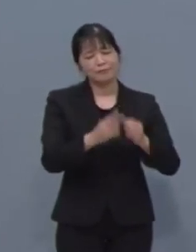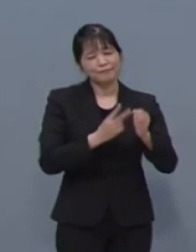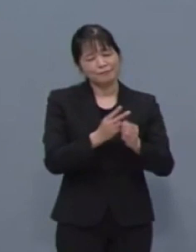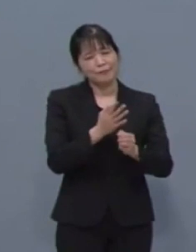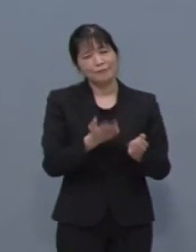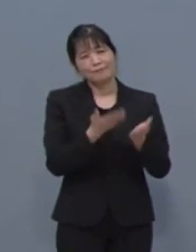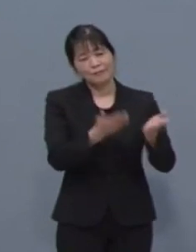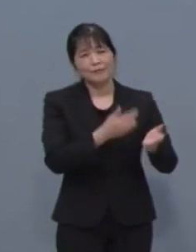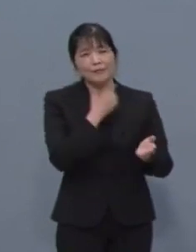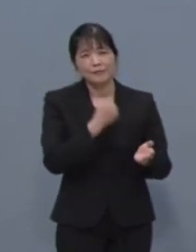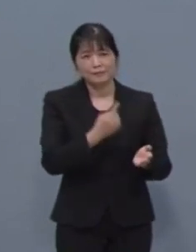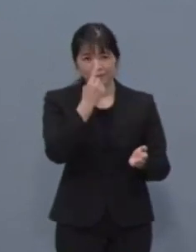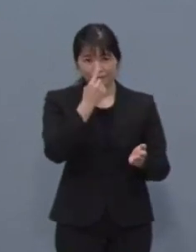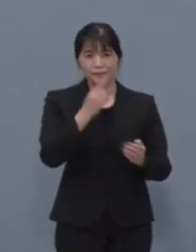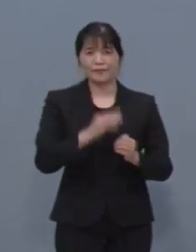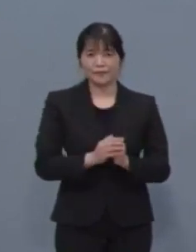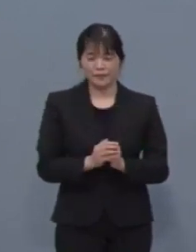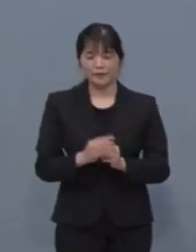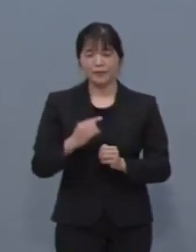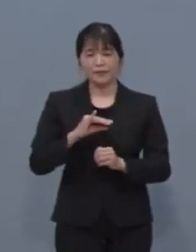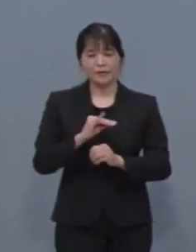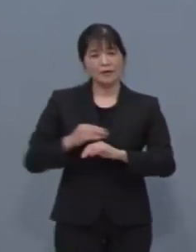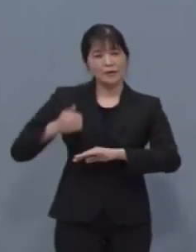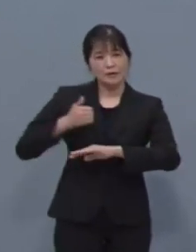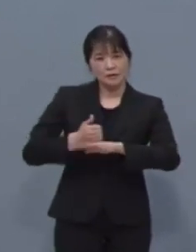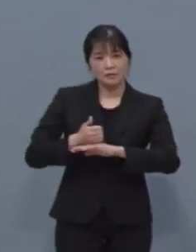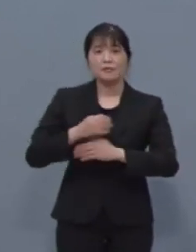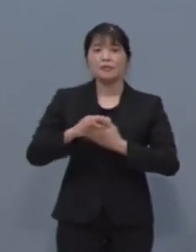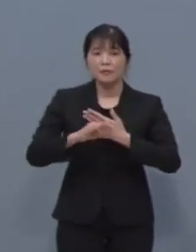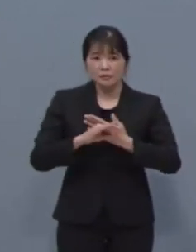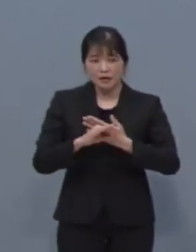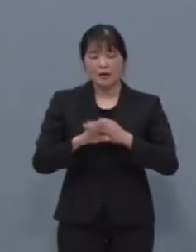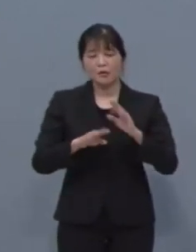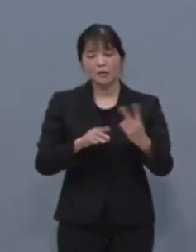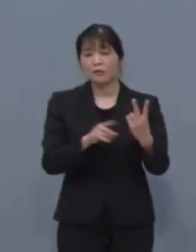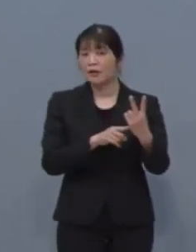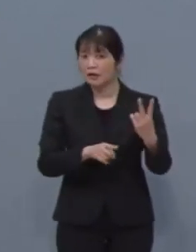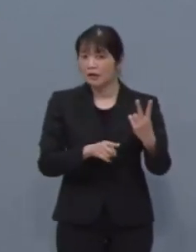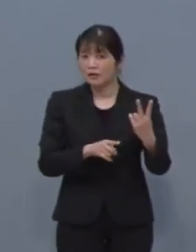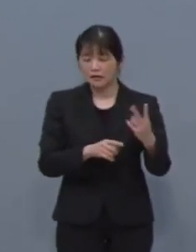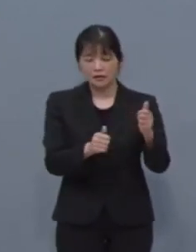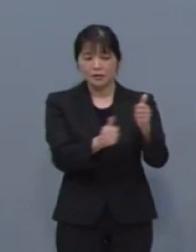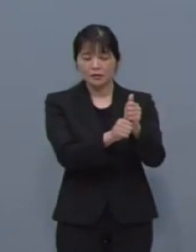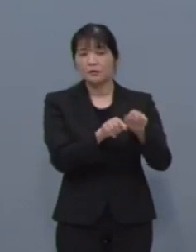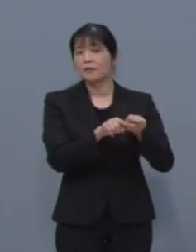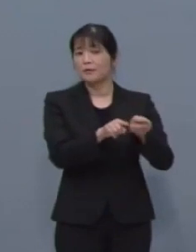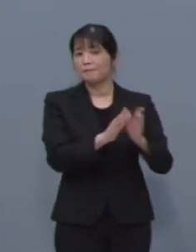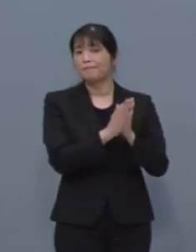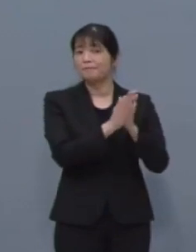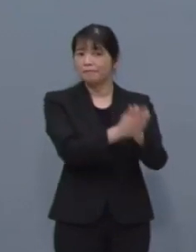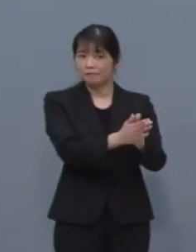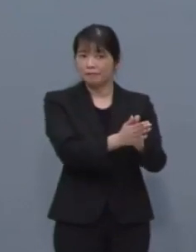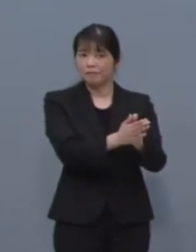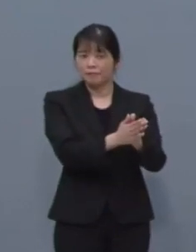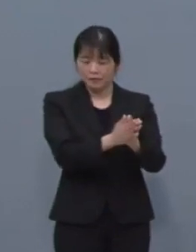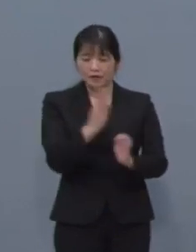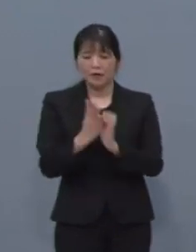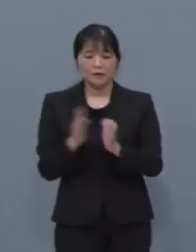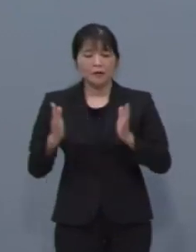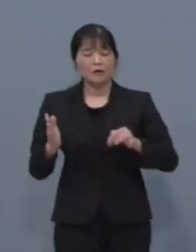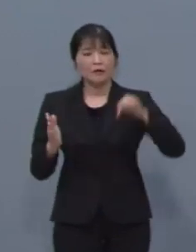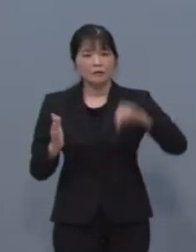思います私が知事になればこの2人を副知事にして4年の任期のうちカレラ2年間